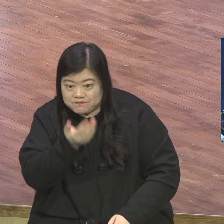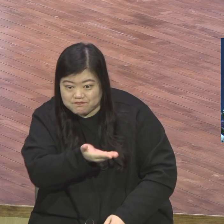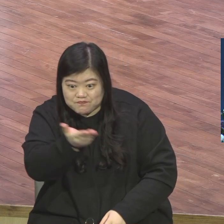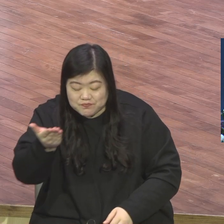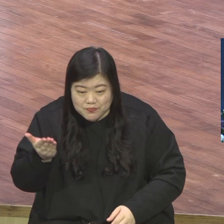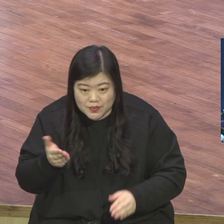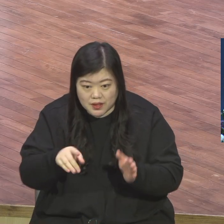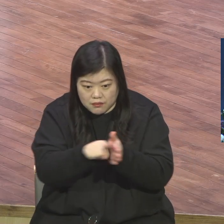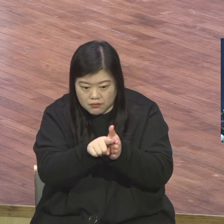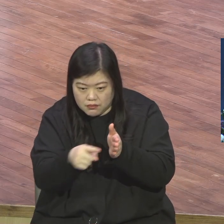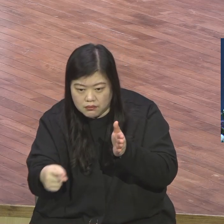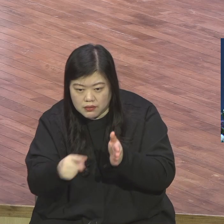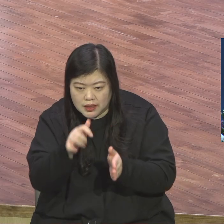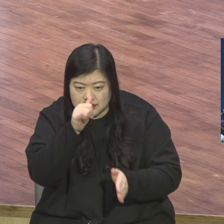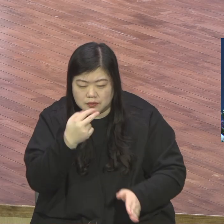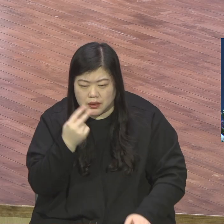품듯이